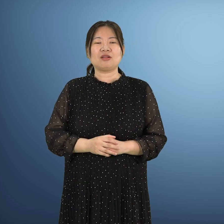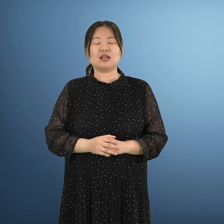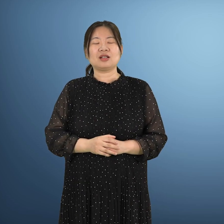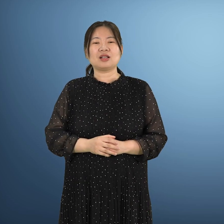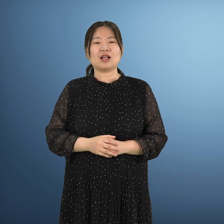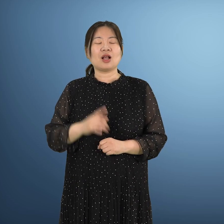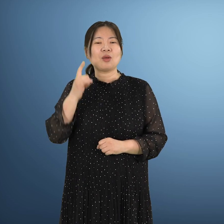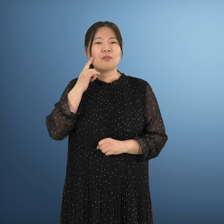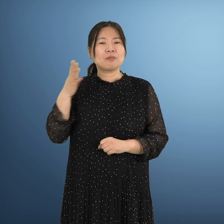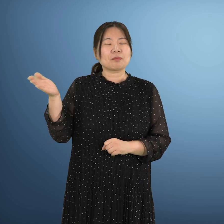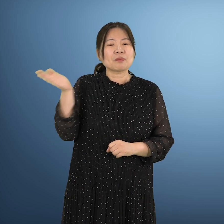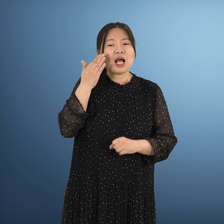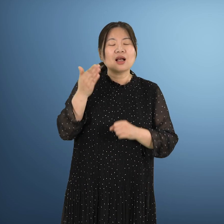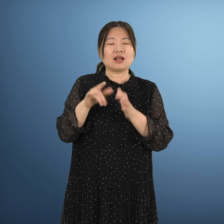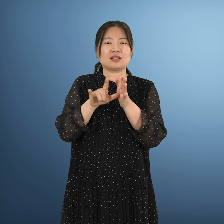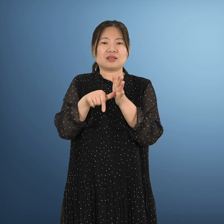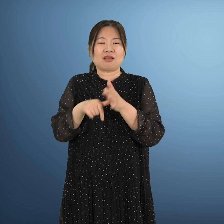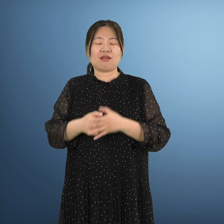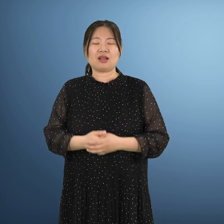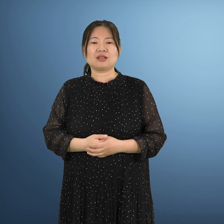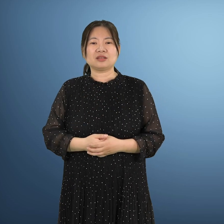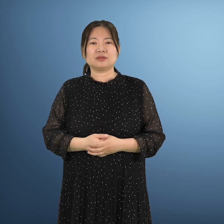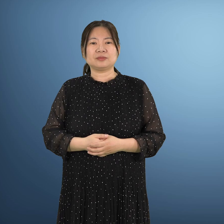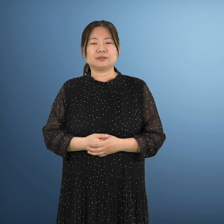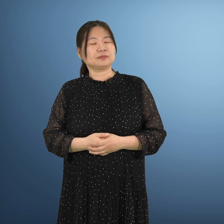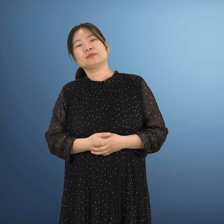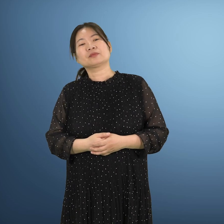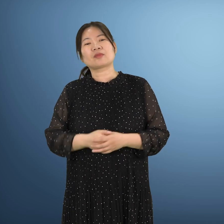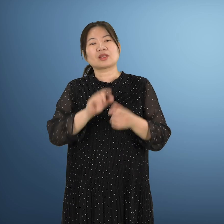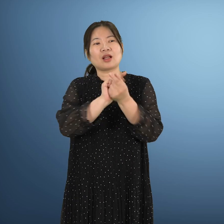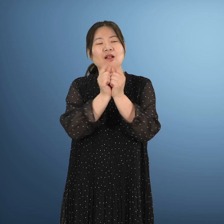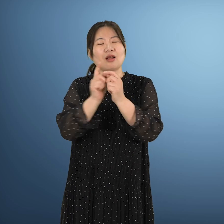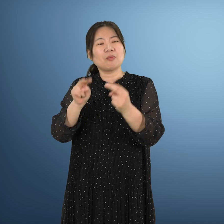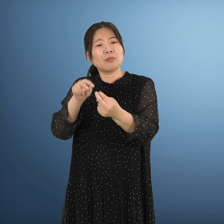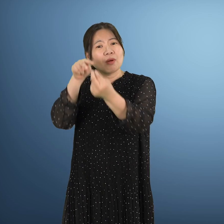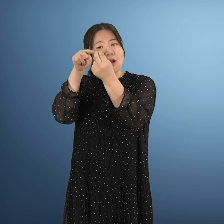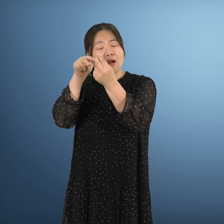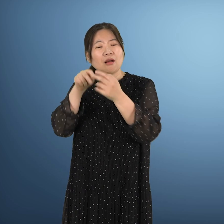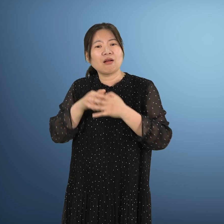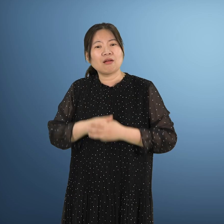그러면 뺨을 때릴 때는 서로 마주보는